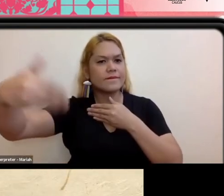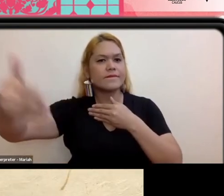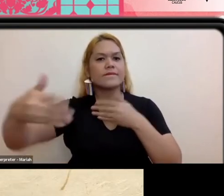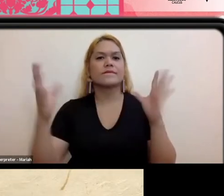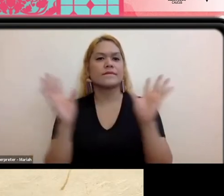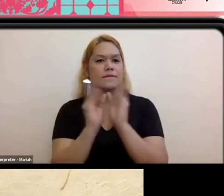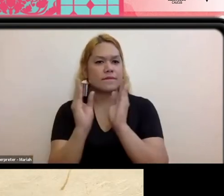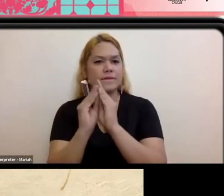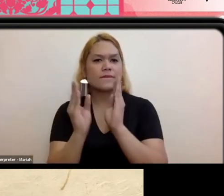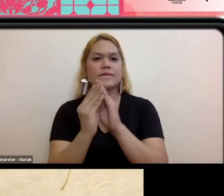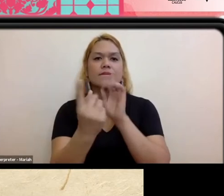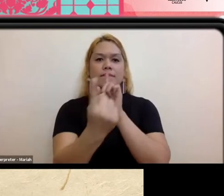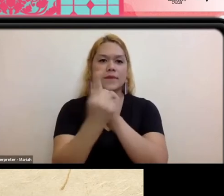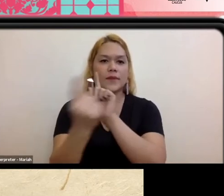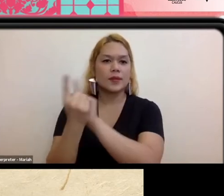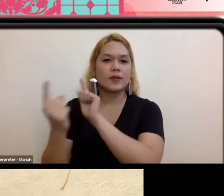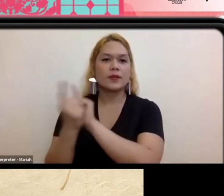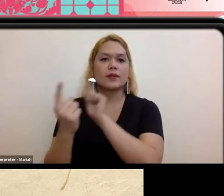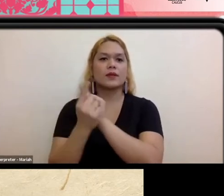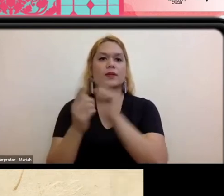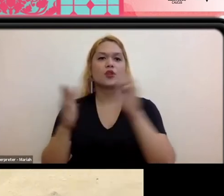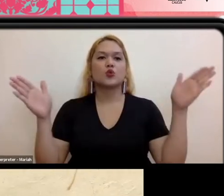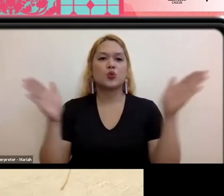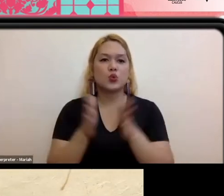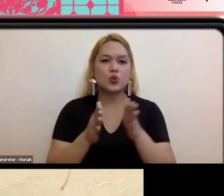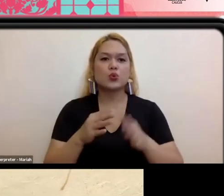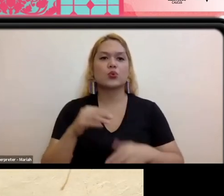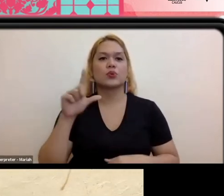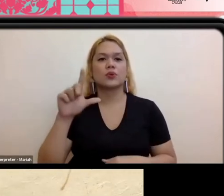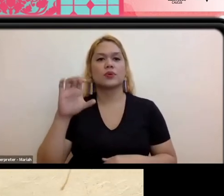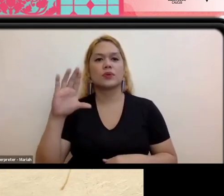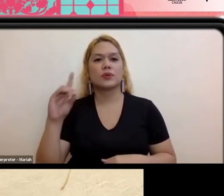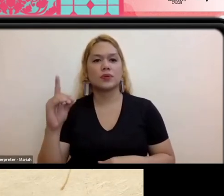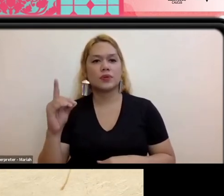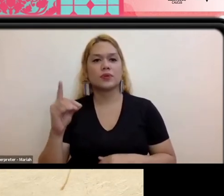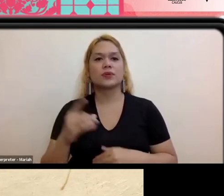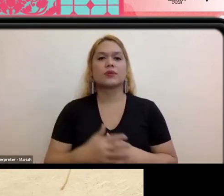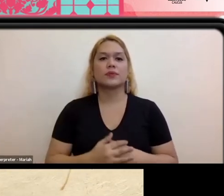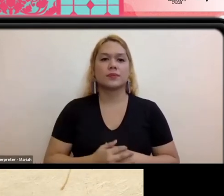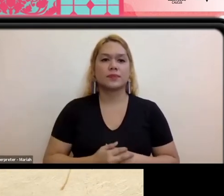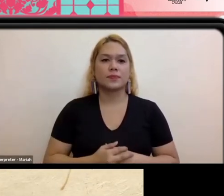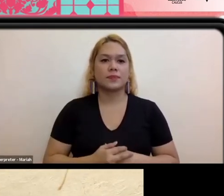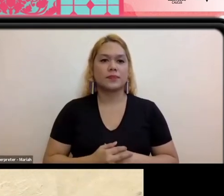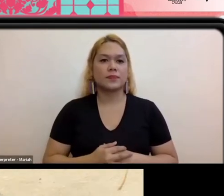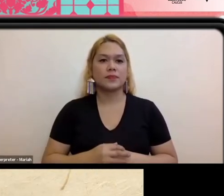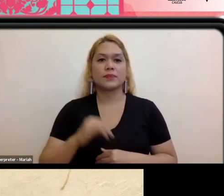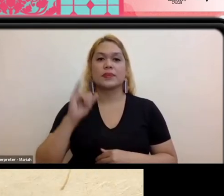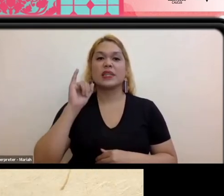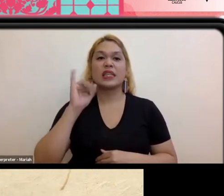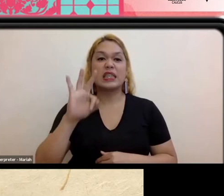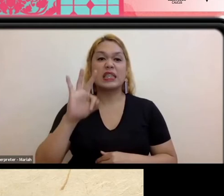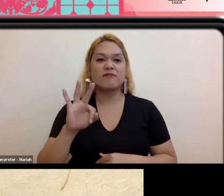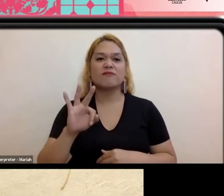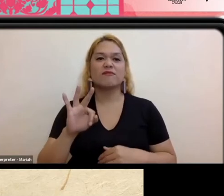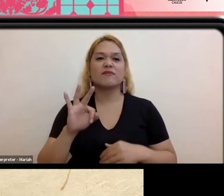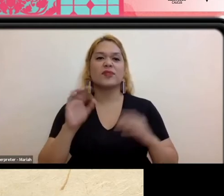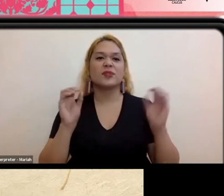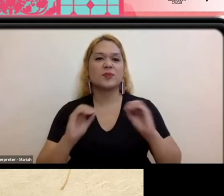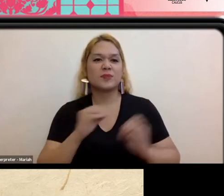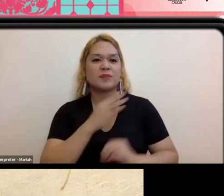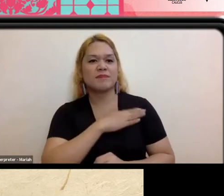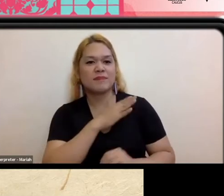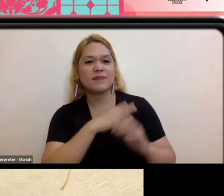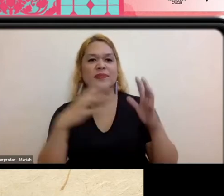LCD, at kung magkakatampuhan, idinadaan sa text. Salat man sa hawak,